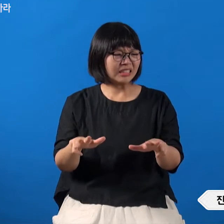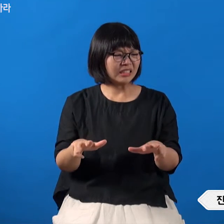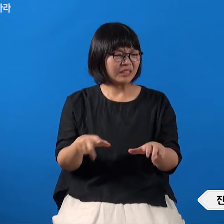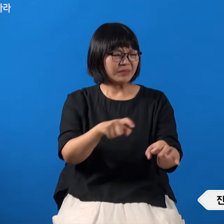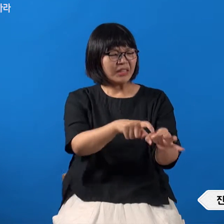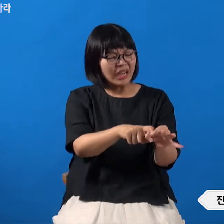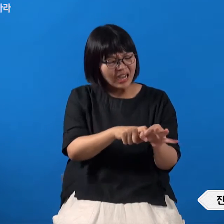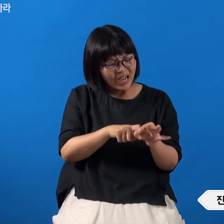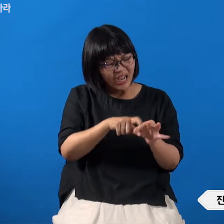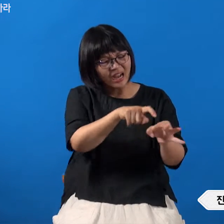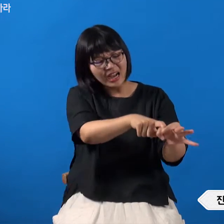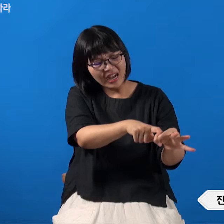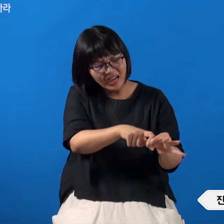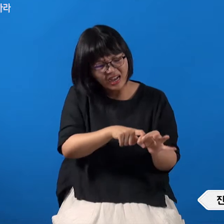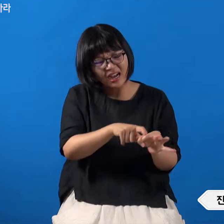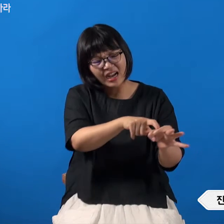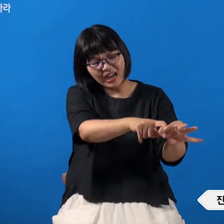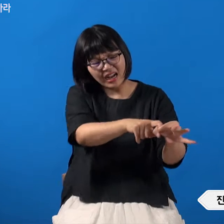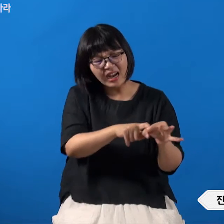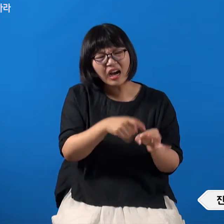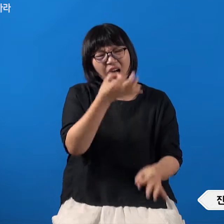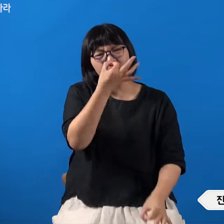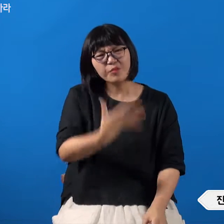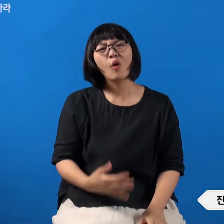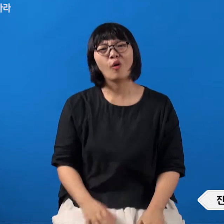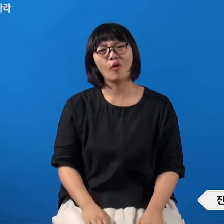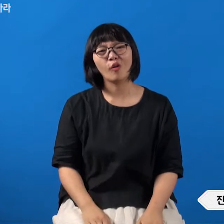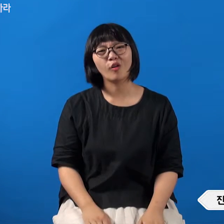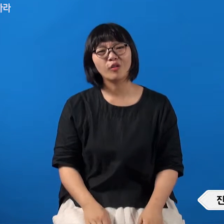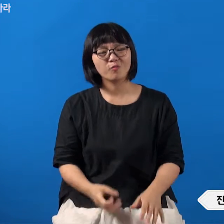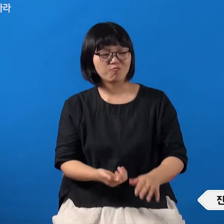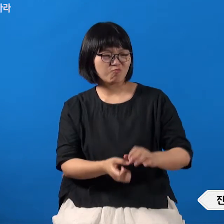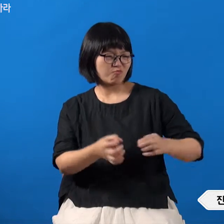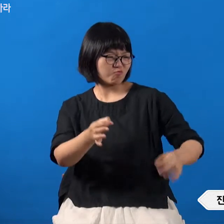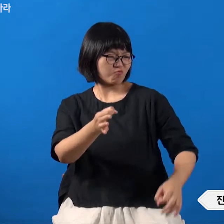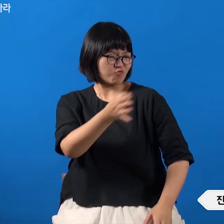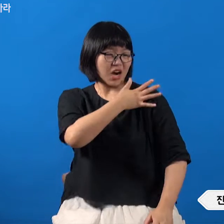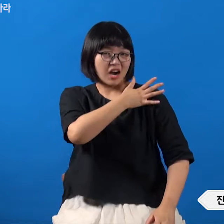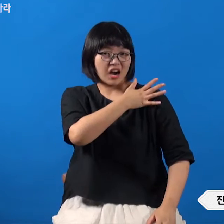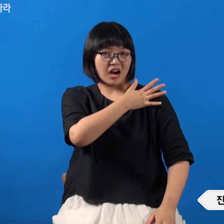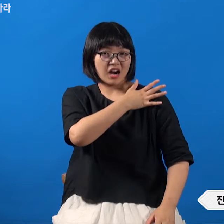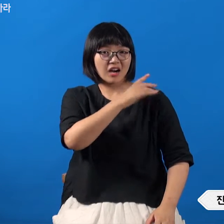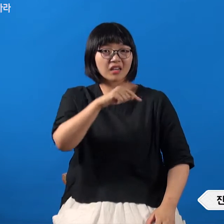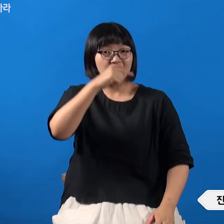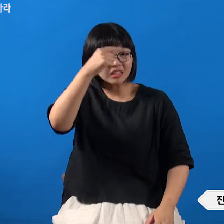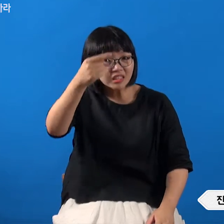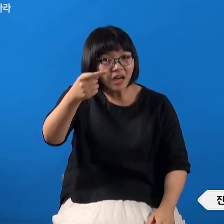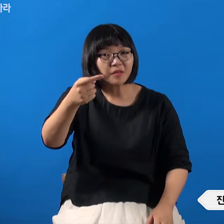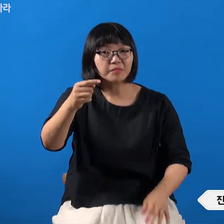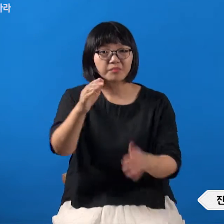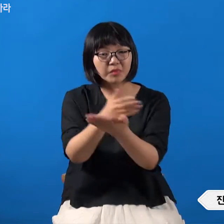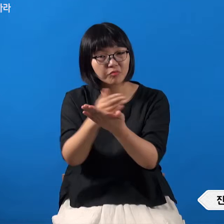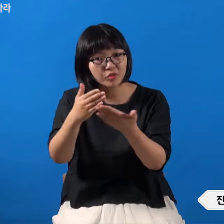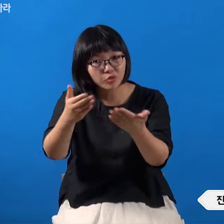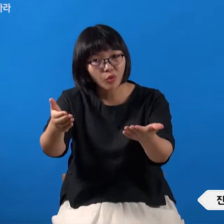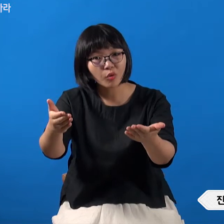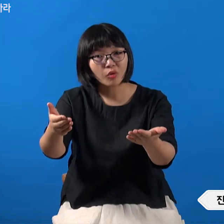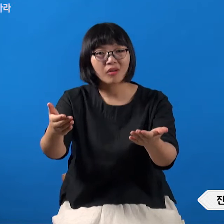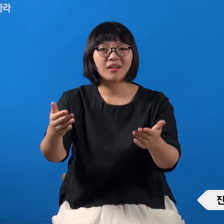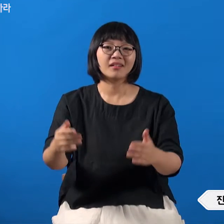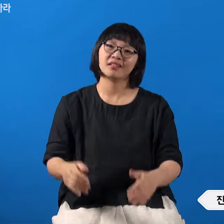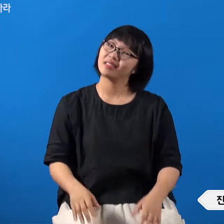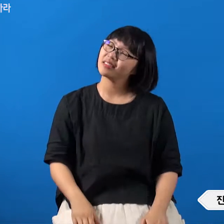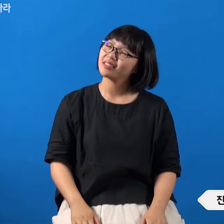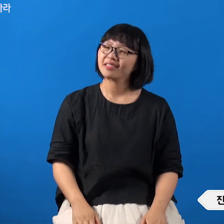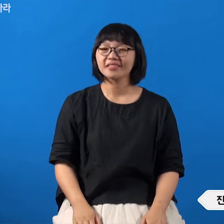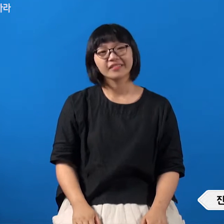해결된다면 이라고 생각하는 가운데 있다면, 오늘 진정한 베품은 지금부터 우리 삶 가운데 나와